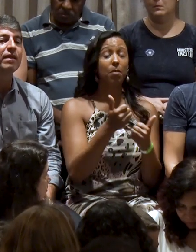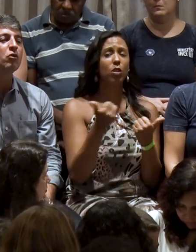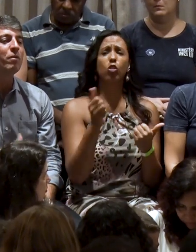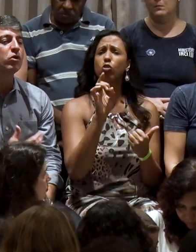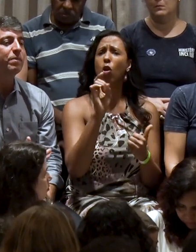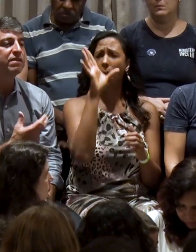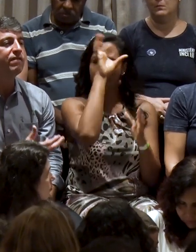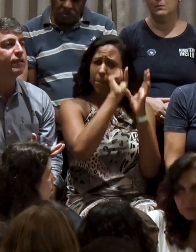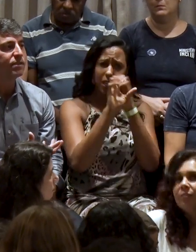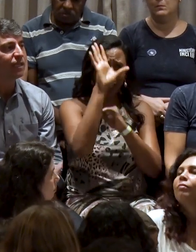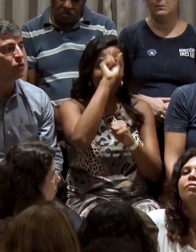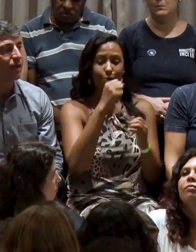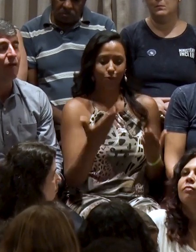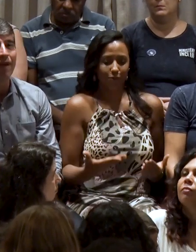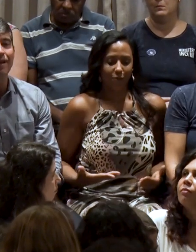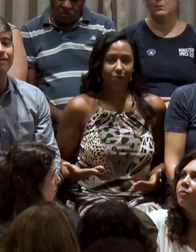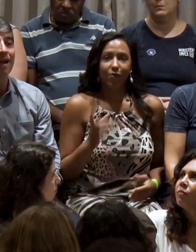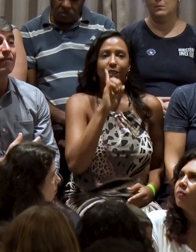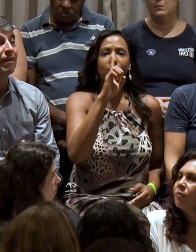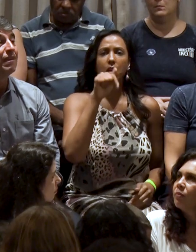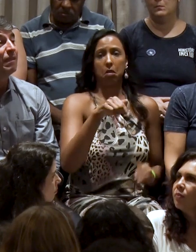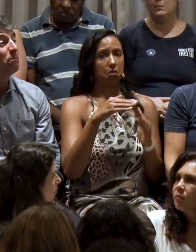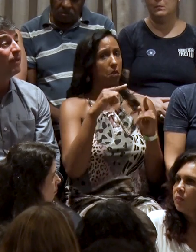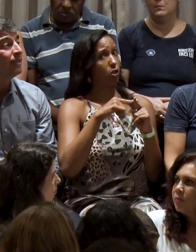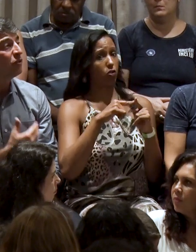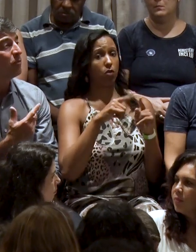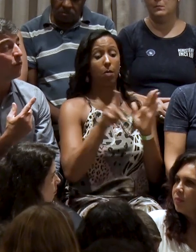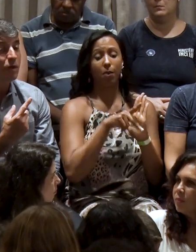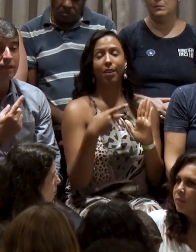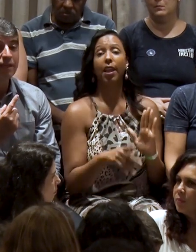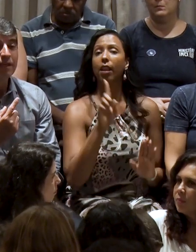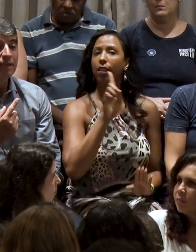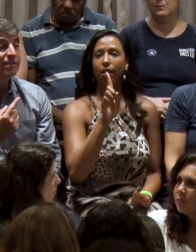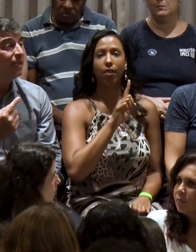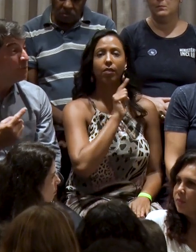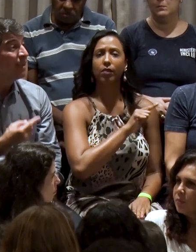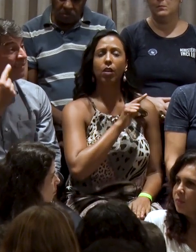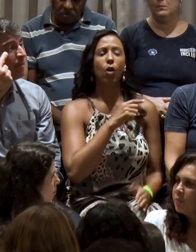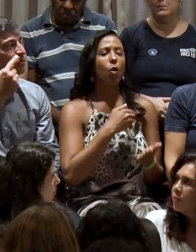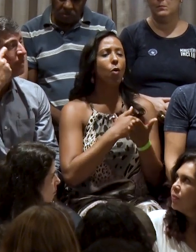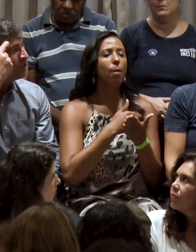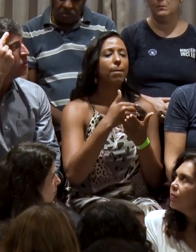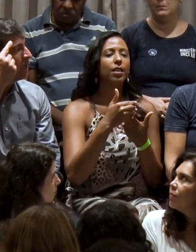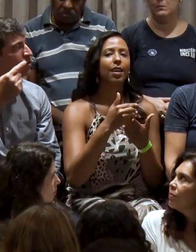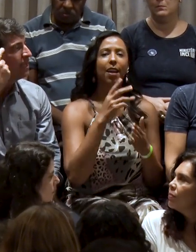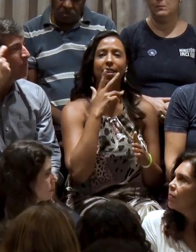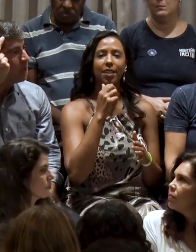aprendendo alguma coisa para servir a Deus na igreja local. Ela estava empreendendo alguma coisa que seria um lançamento nacional no dia da posse